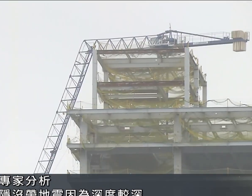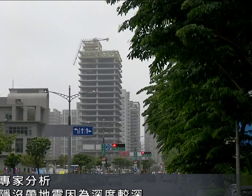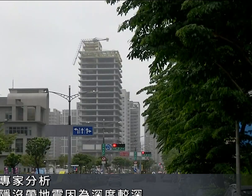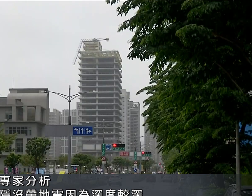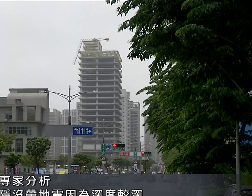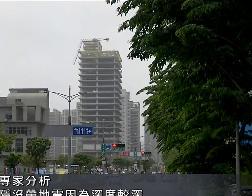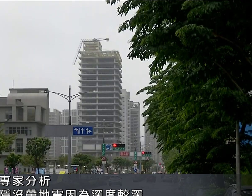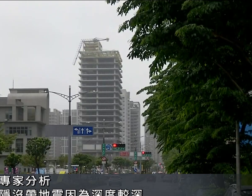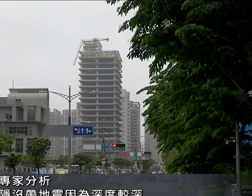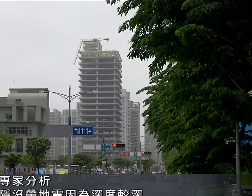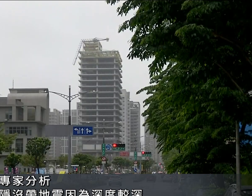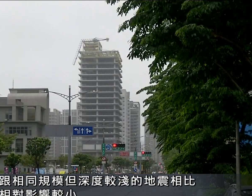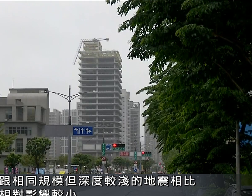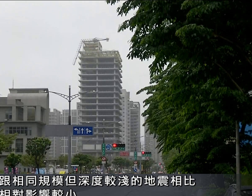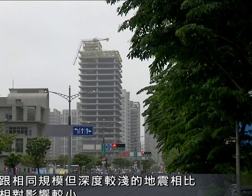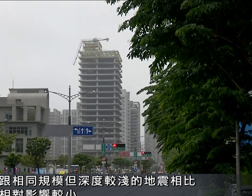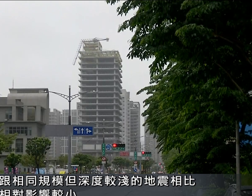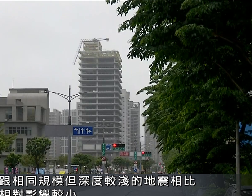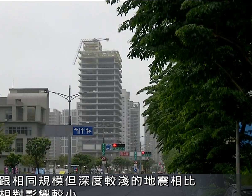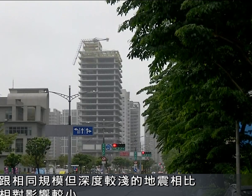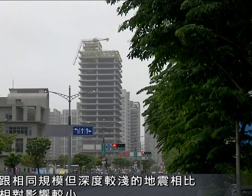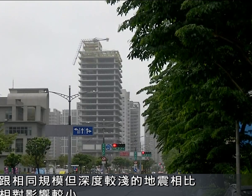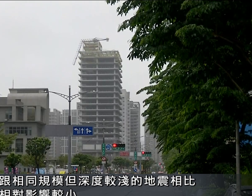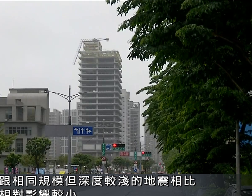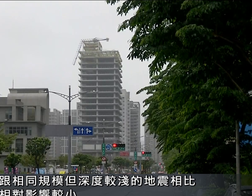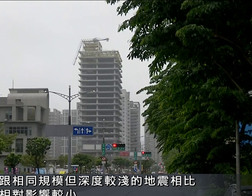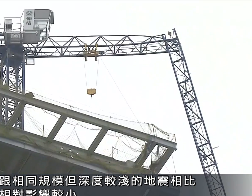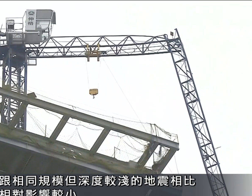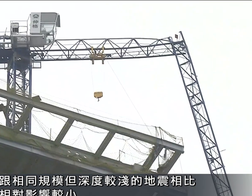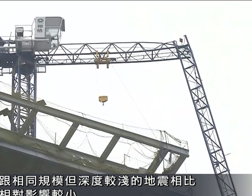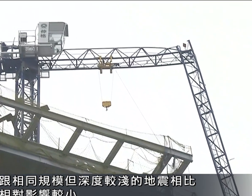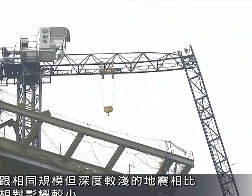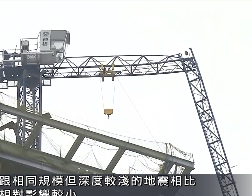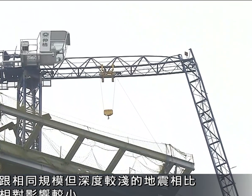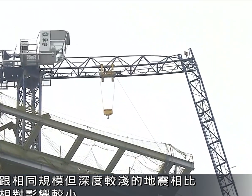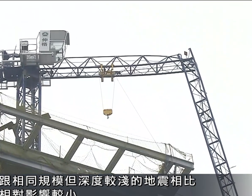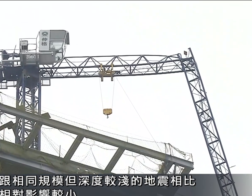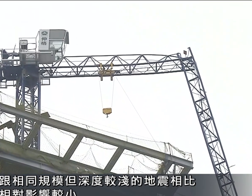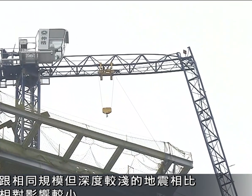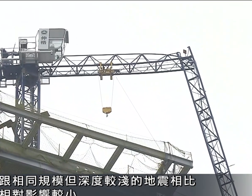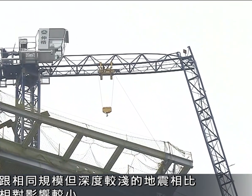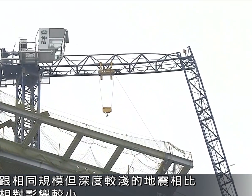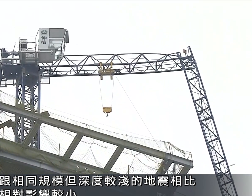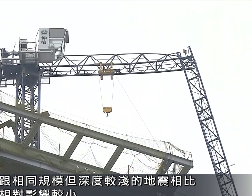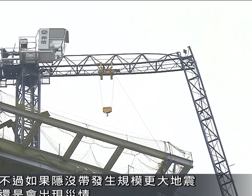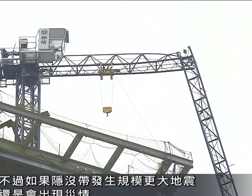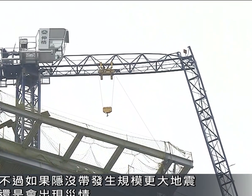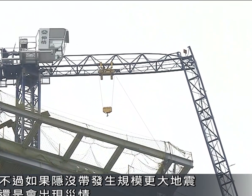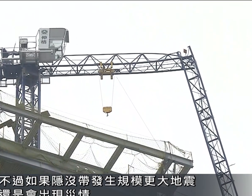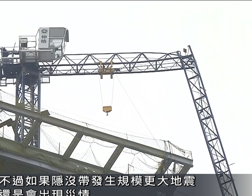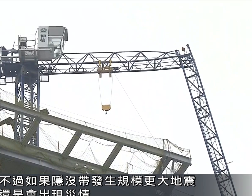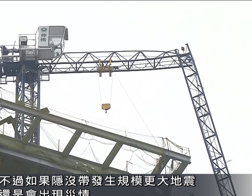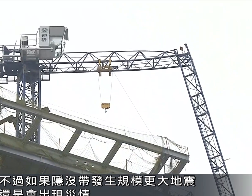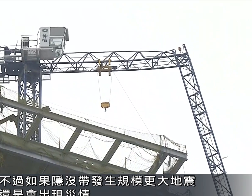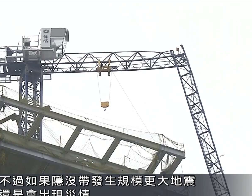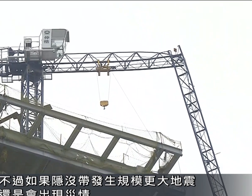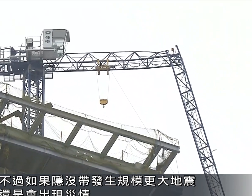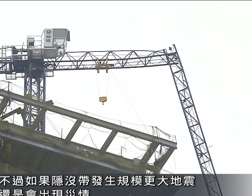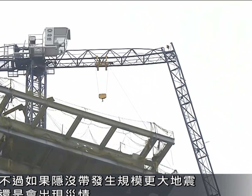震因为深度较深，跟相同规模但深度较浅的地震相比，相对影响较小。不过，如果隐末代发生规